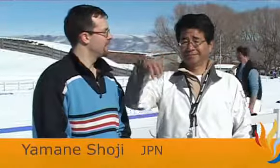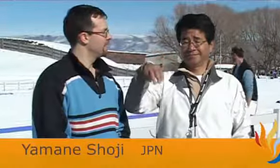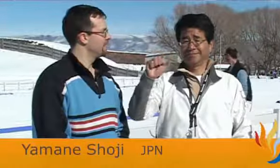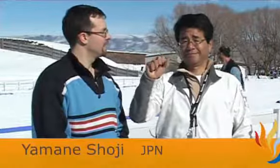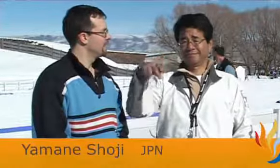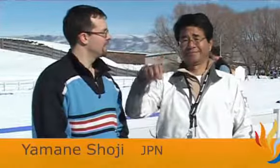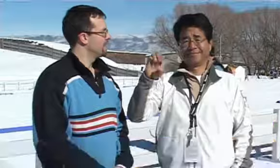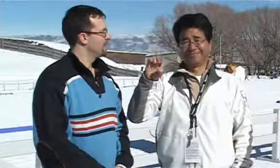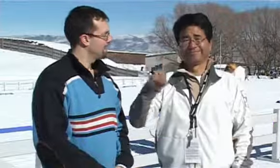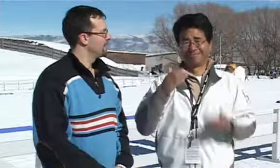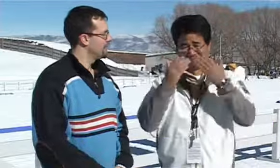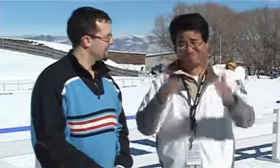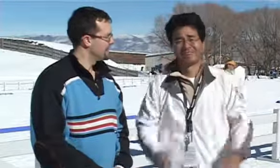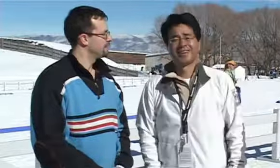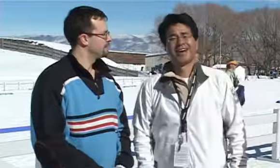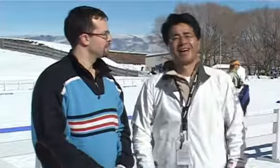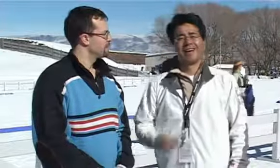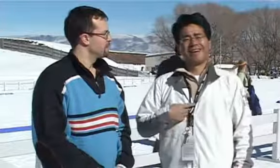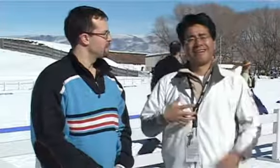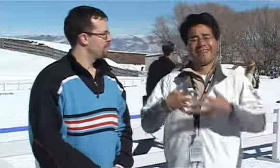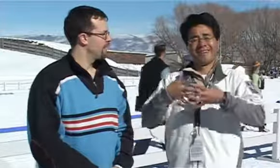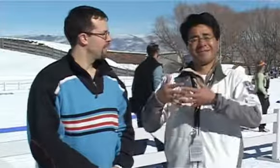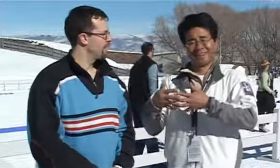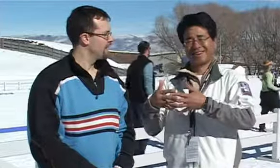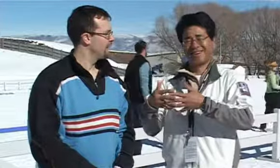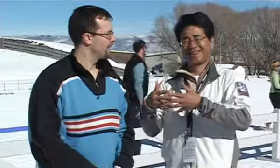Hallo, mein Name ist Shoi Yaman.